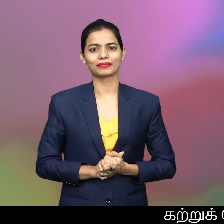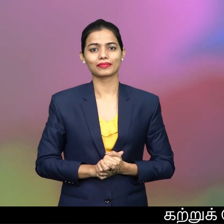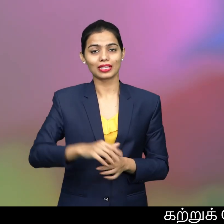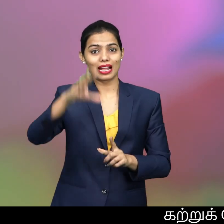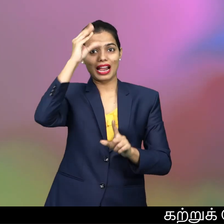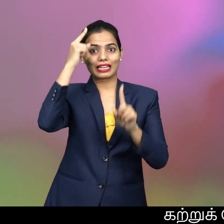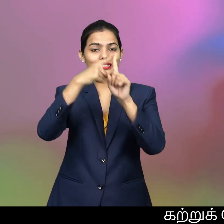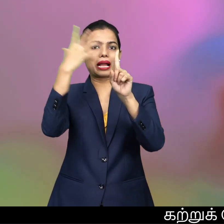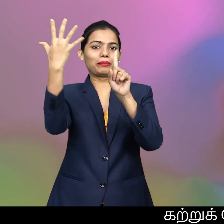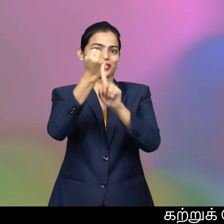கற்றுக்கொள்வீர்கள்.